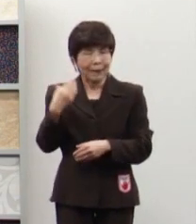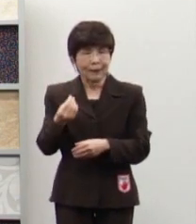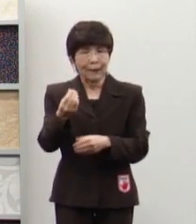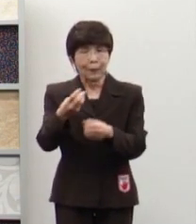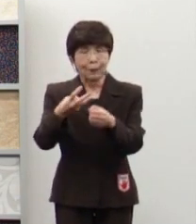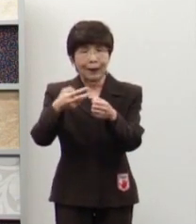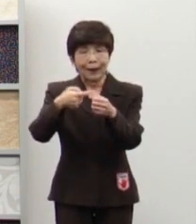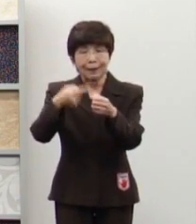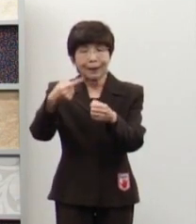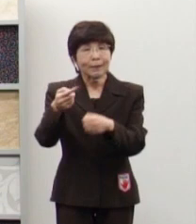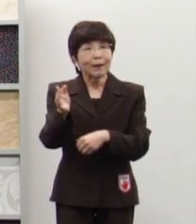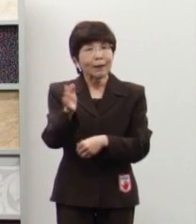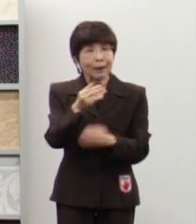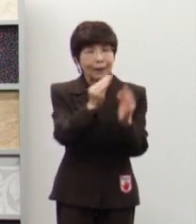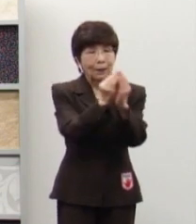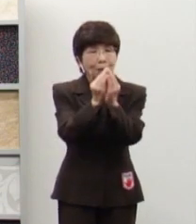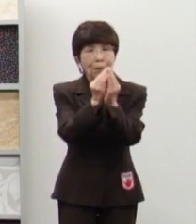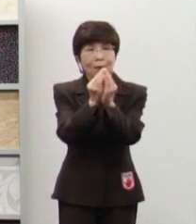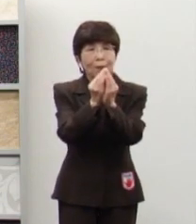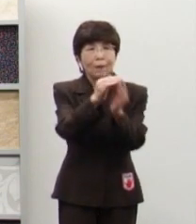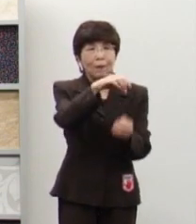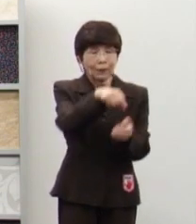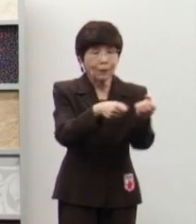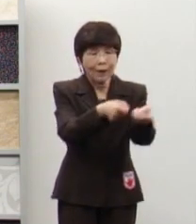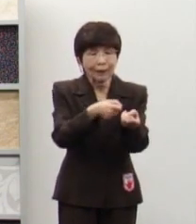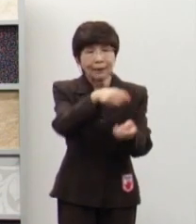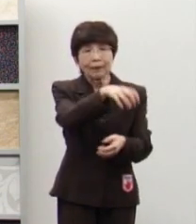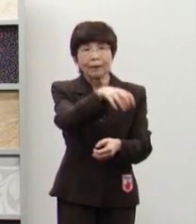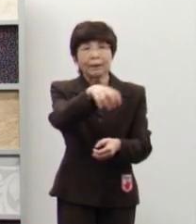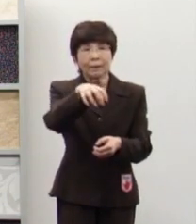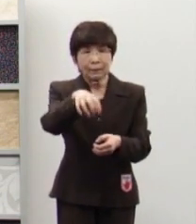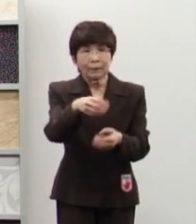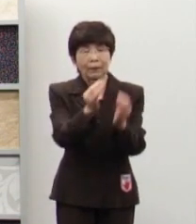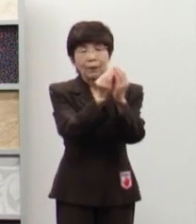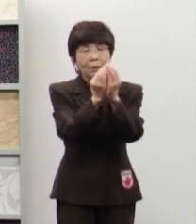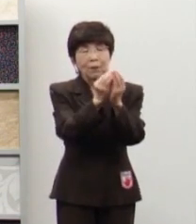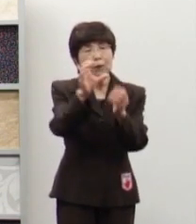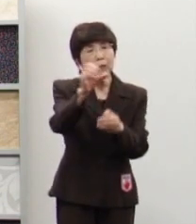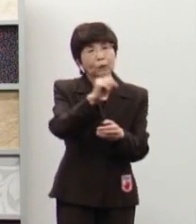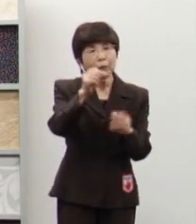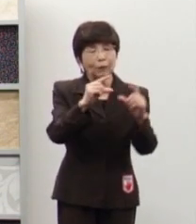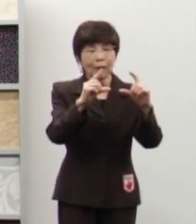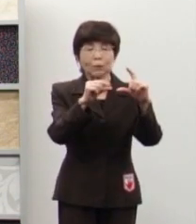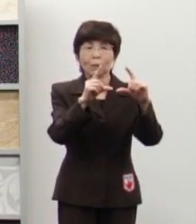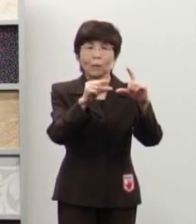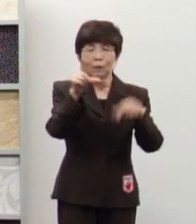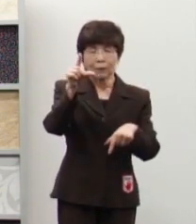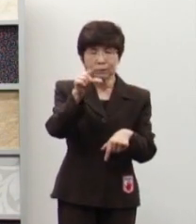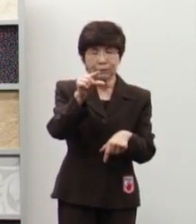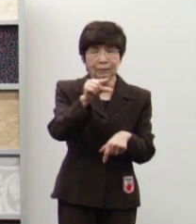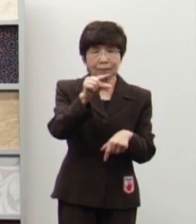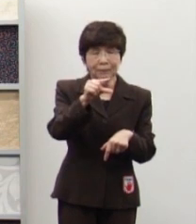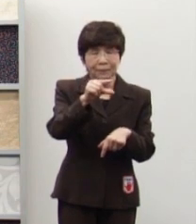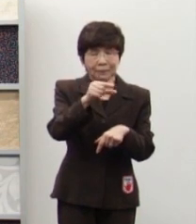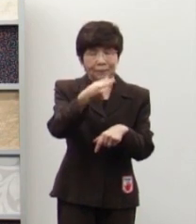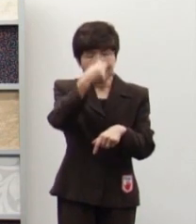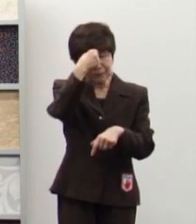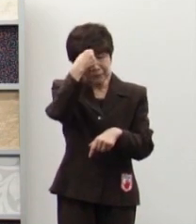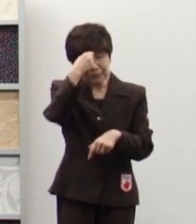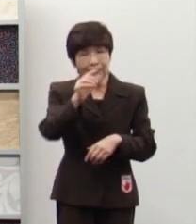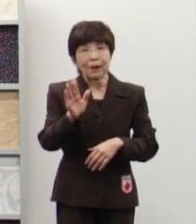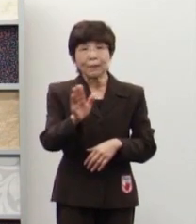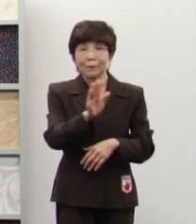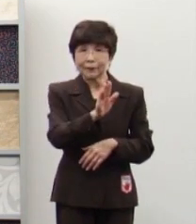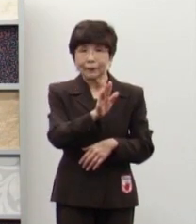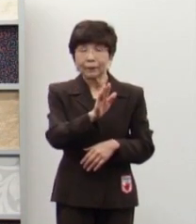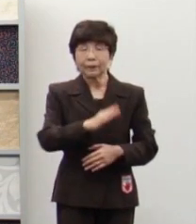から、県内の桃産地で多発し、収穫量が大幅に減少するなど、甚大な被害を及ぼし